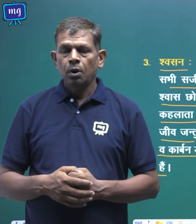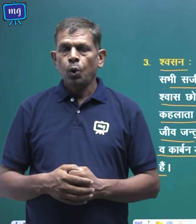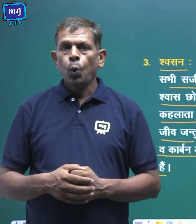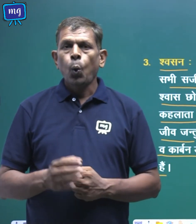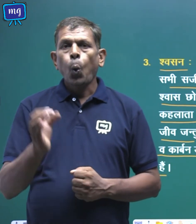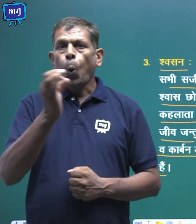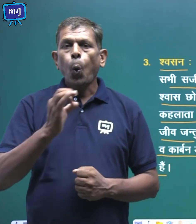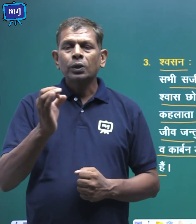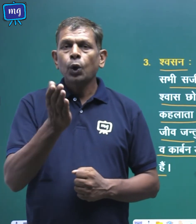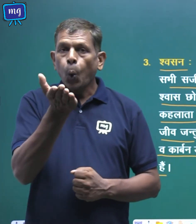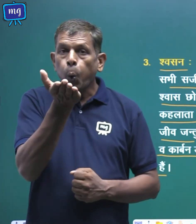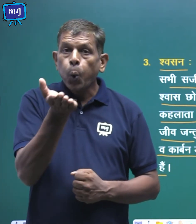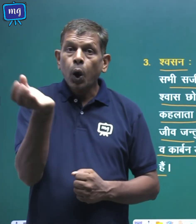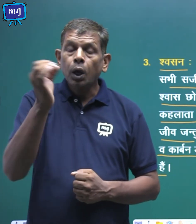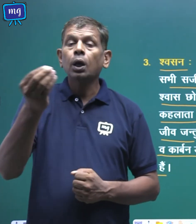ऑक्सीजन लेते हैं